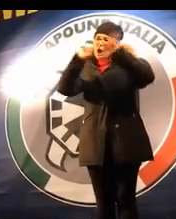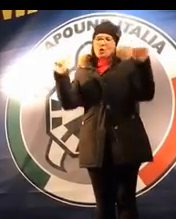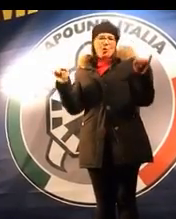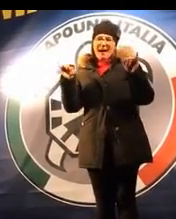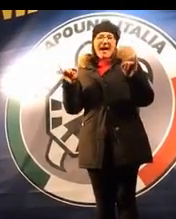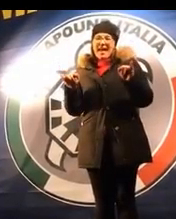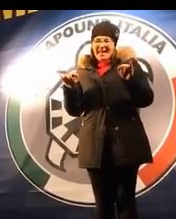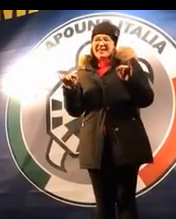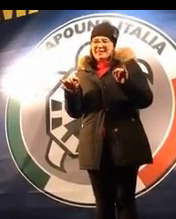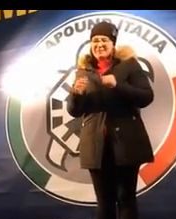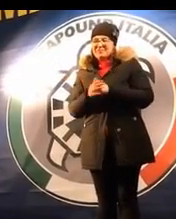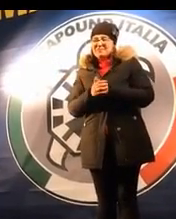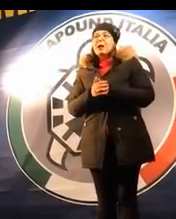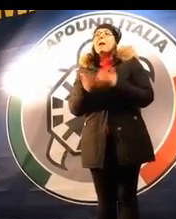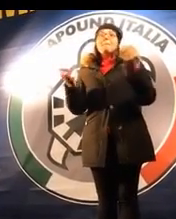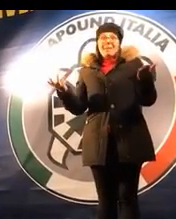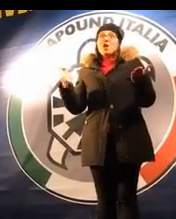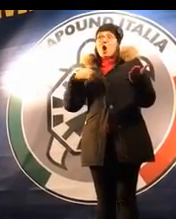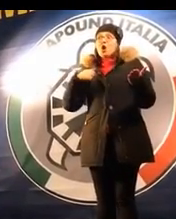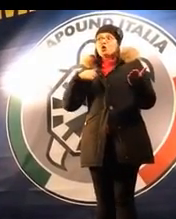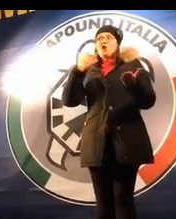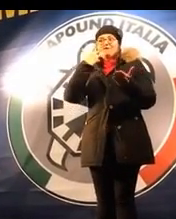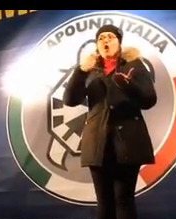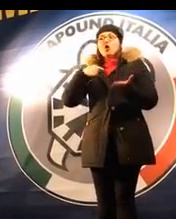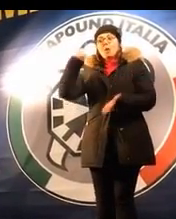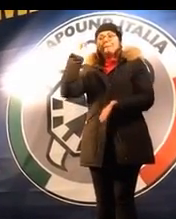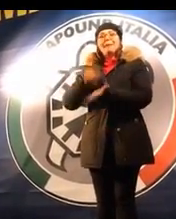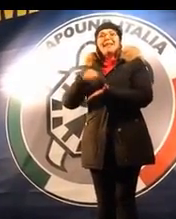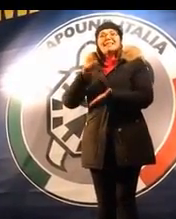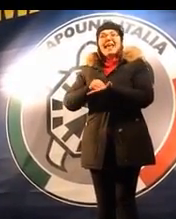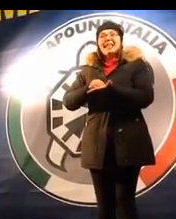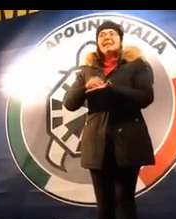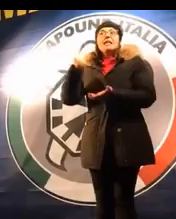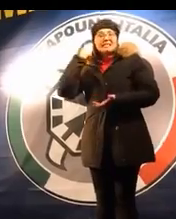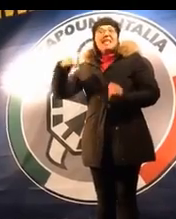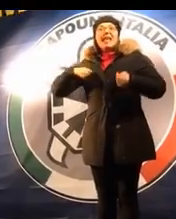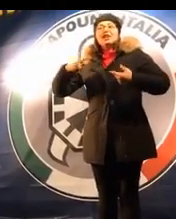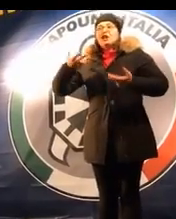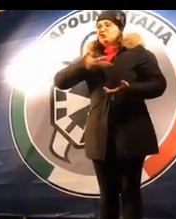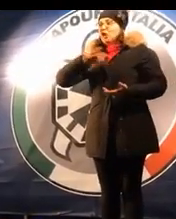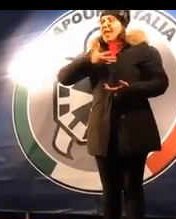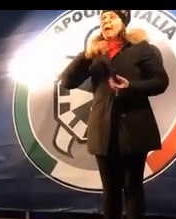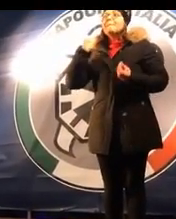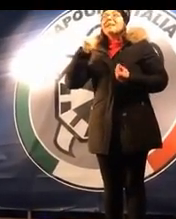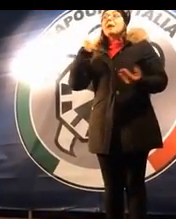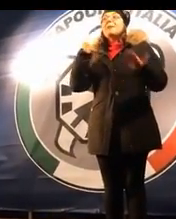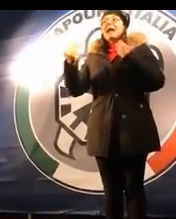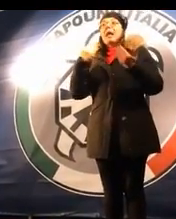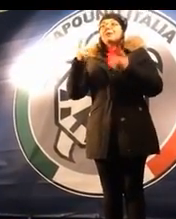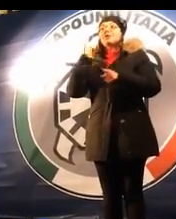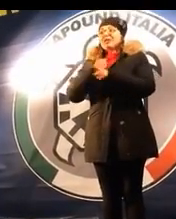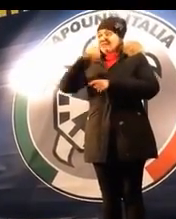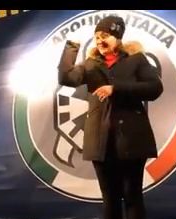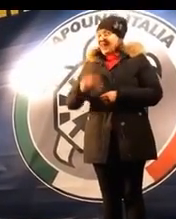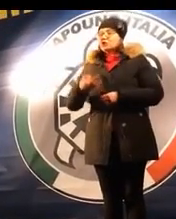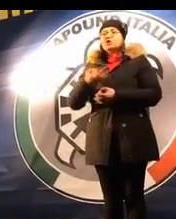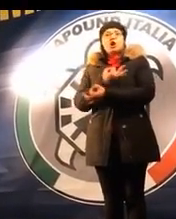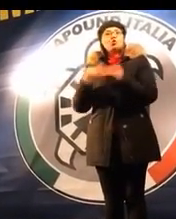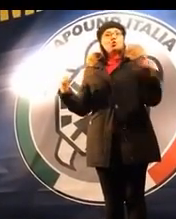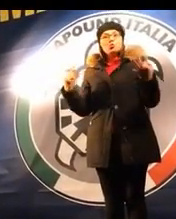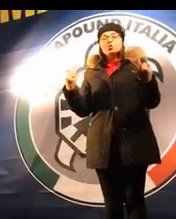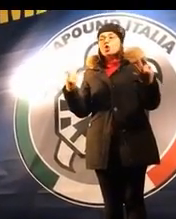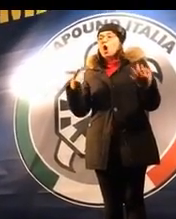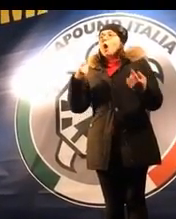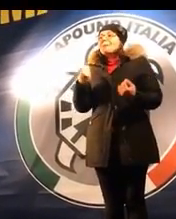Però dobbiamo far sentire certo una certa presenza, perché in Parlamento non si prendono decisioni da poco, si prendono delle decisioni sopra la testa